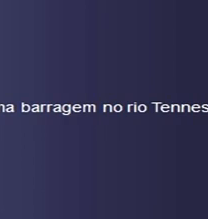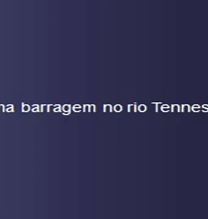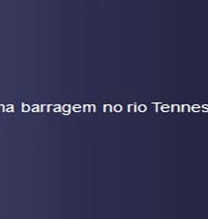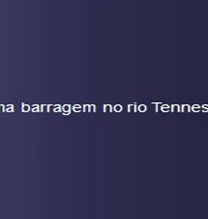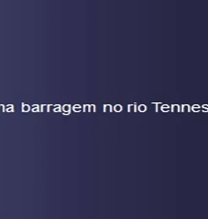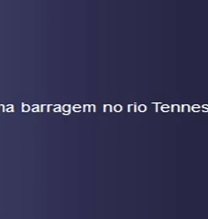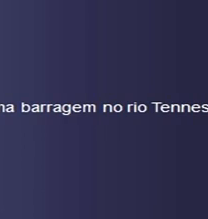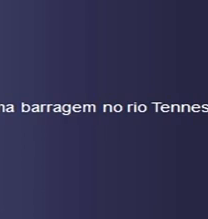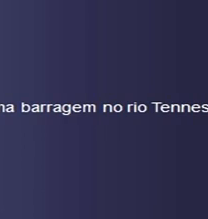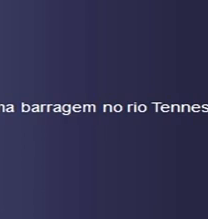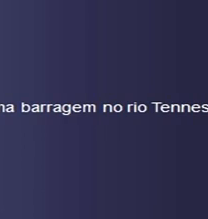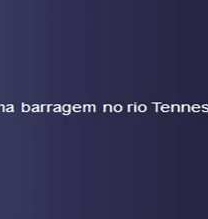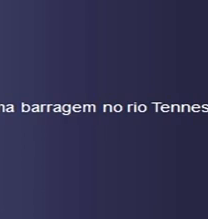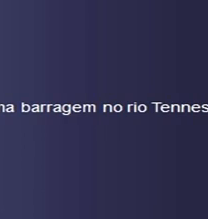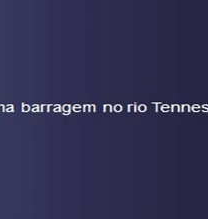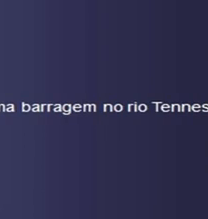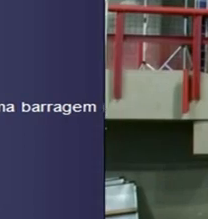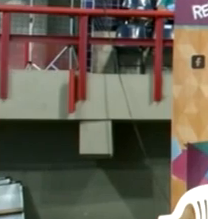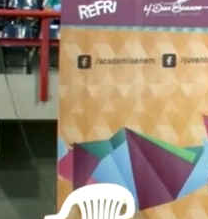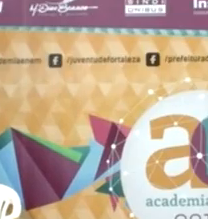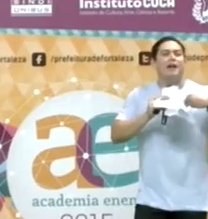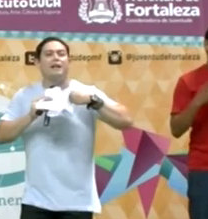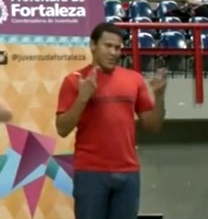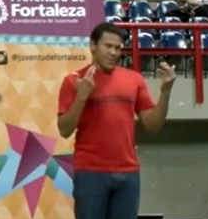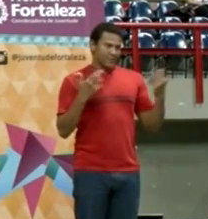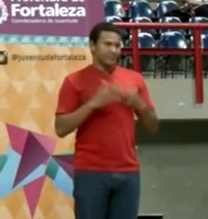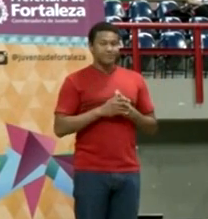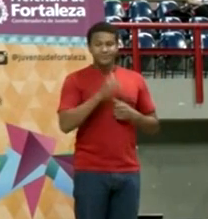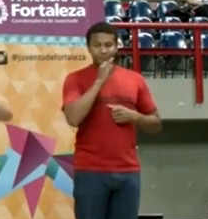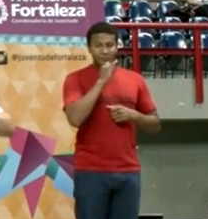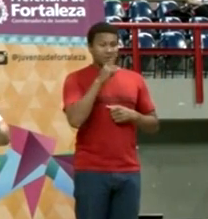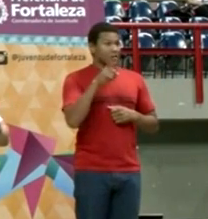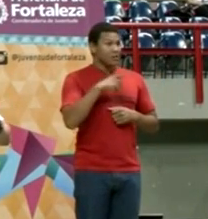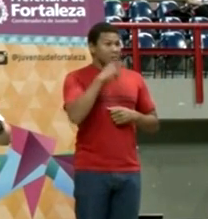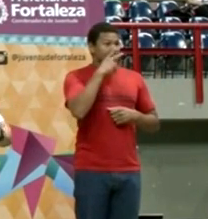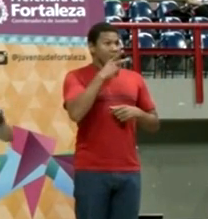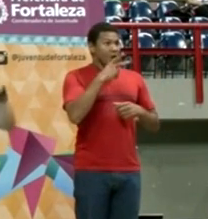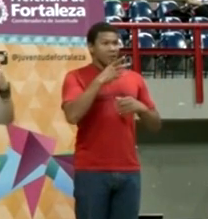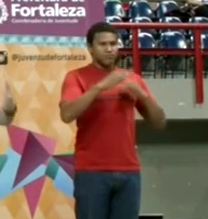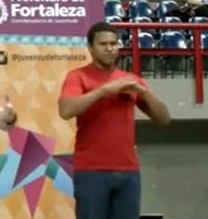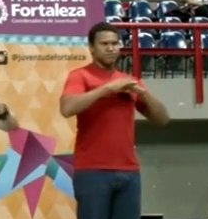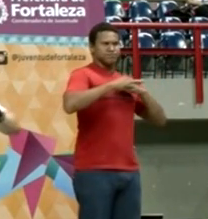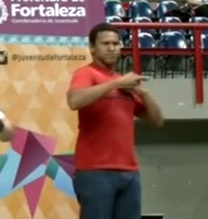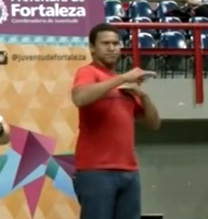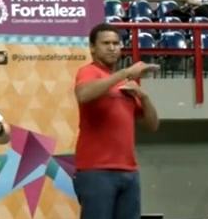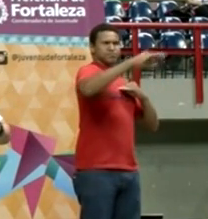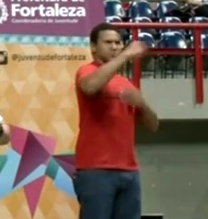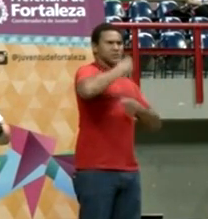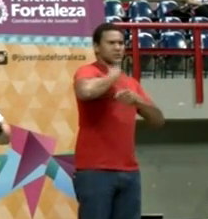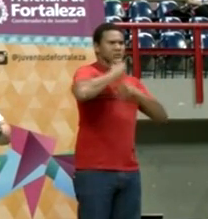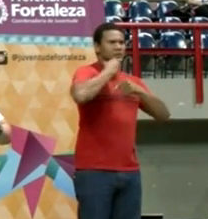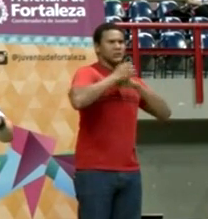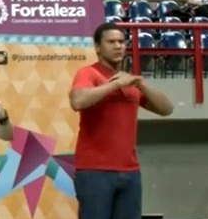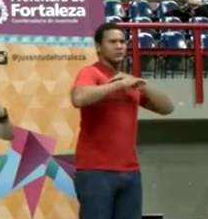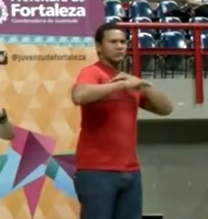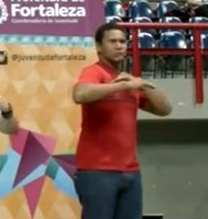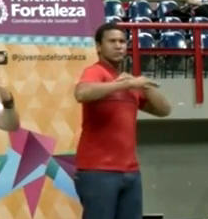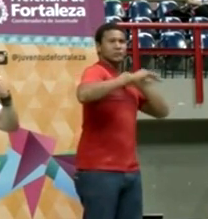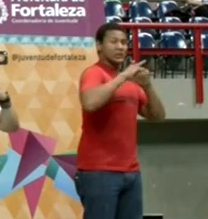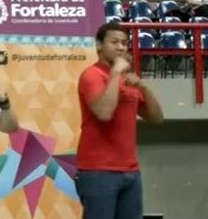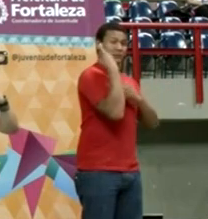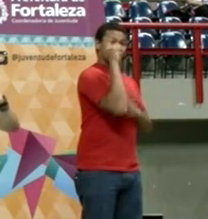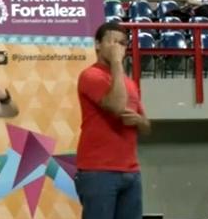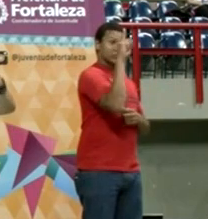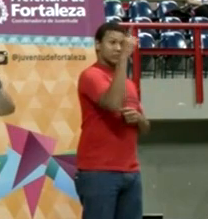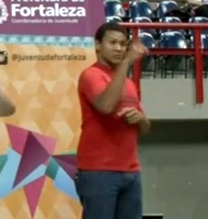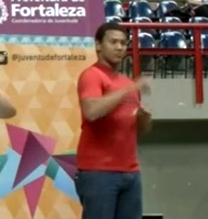As estradas americanas imensas, porque para tu fazer uma estrada que corte o país inteiro, tu vai precisar de muita mão de obra. E essas